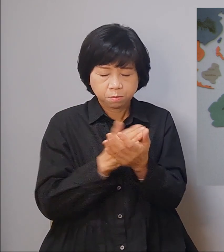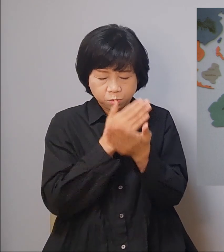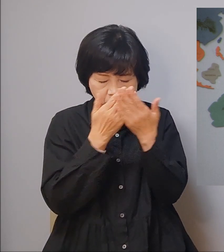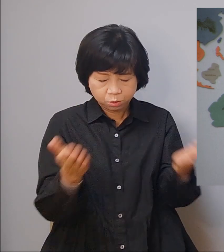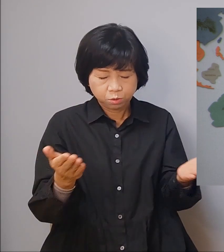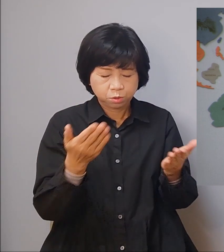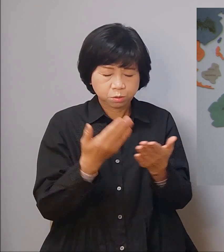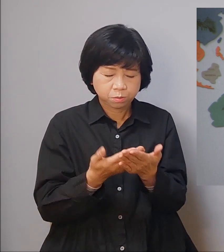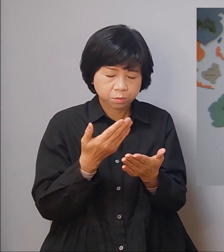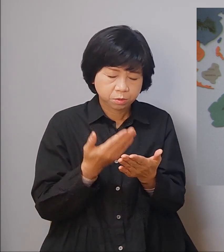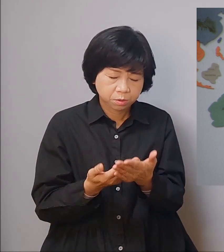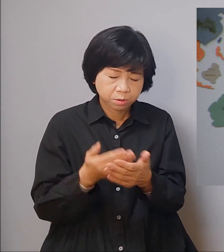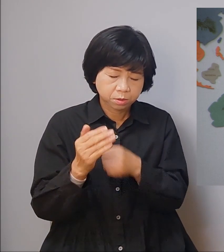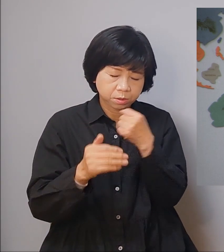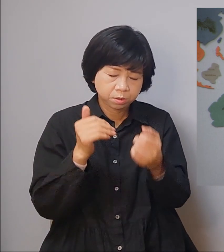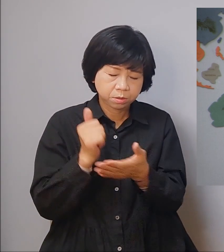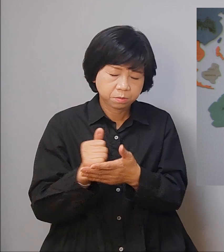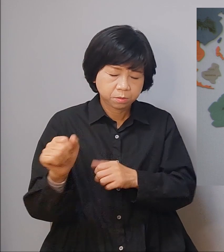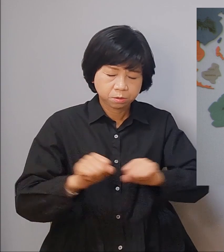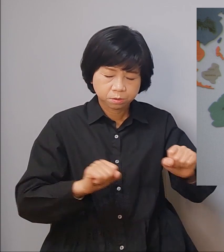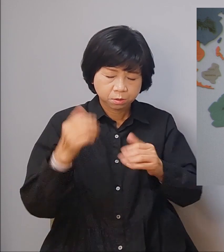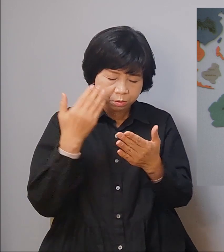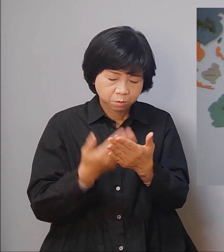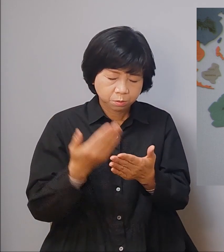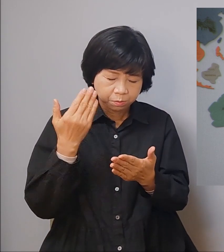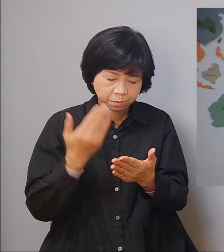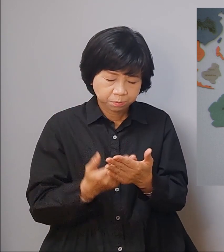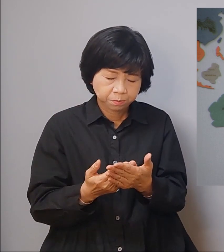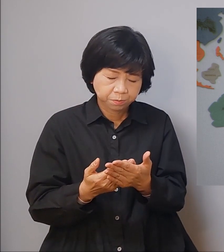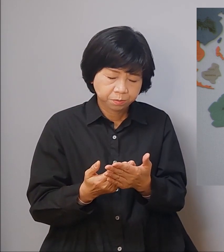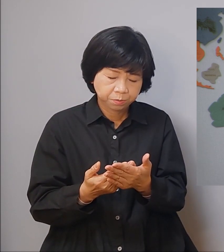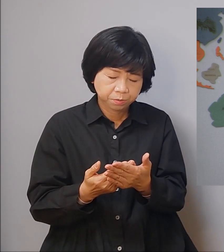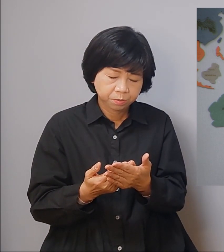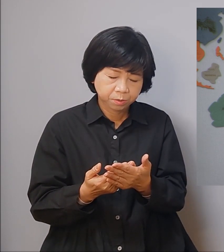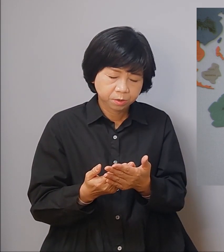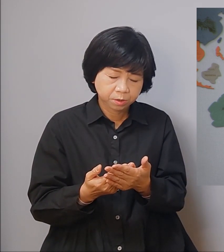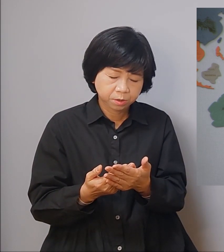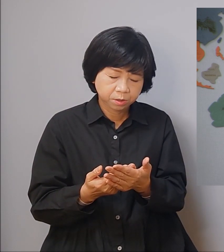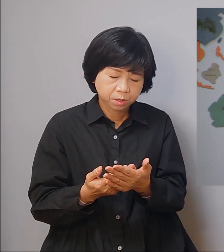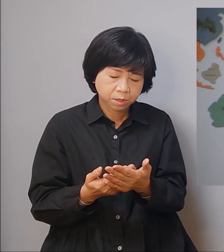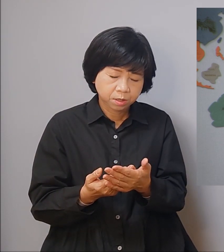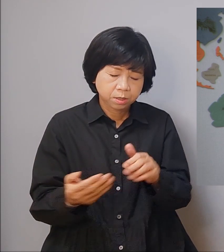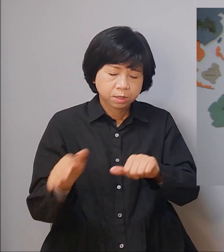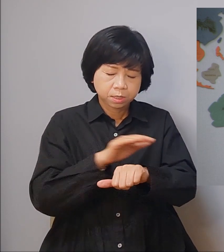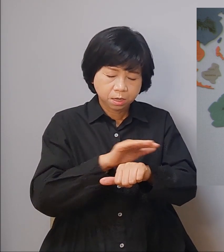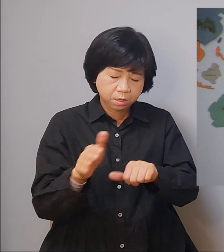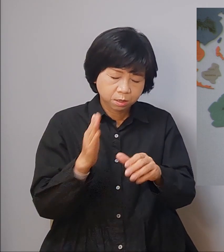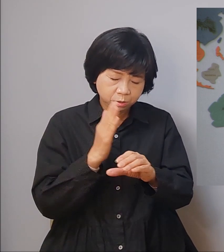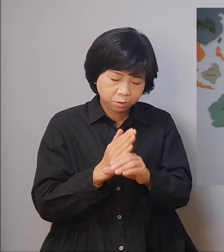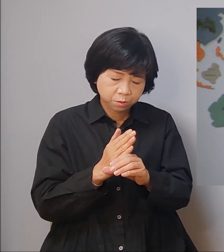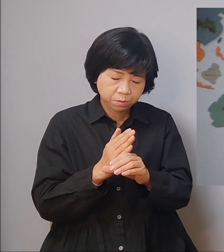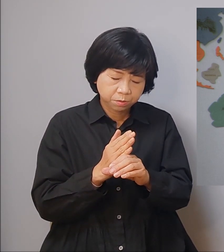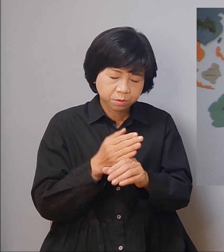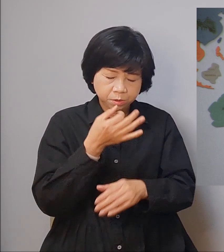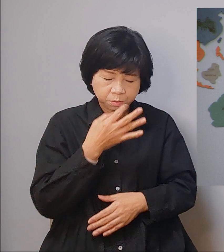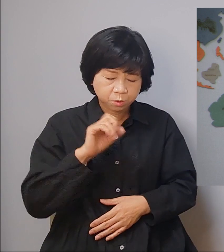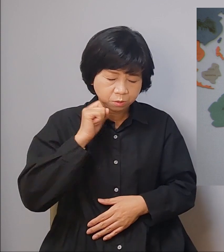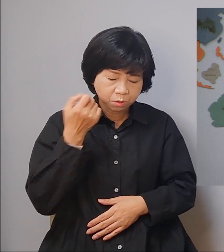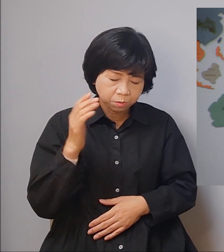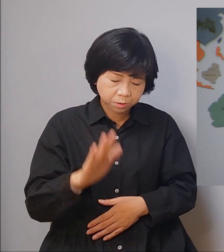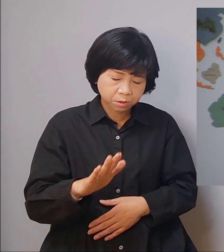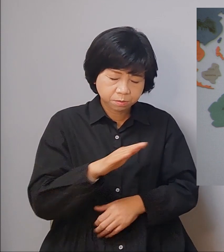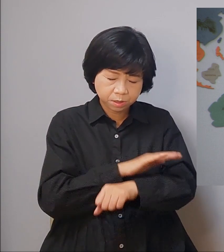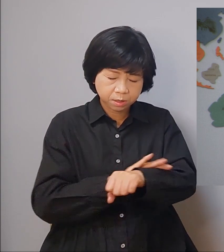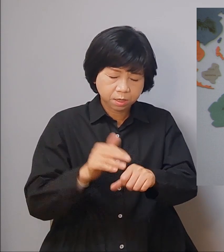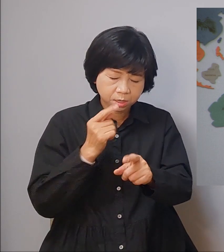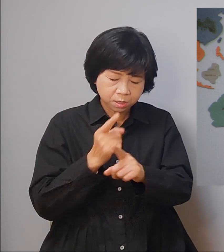베풀어 주시옵소서. 하나님, 역사하여 주시옵소서. 장래 중에 있는 가정도 있사오니 어렵고 힘들어도 잘